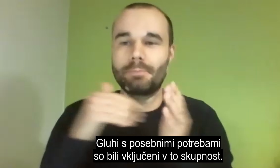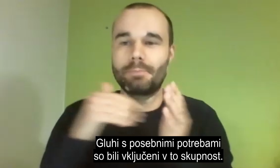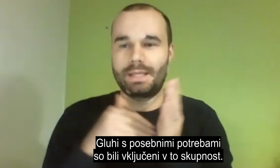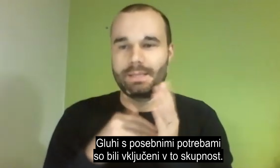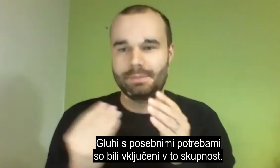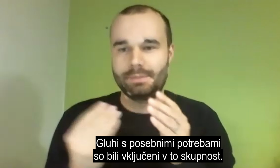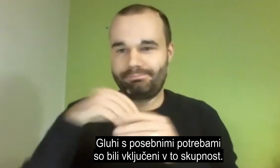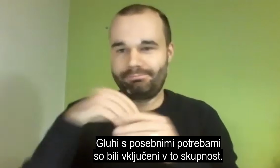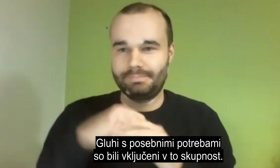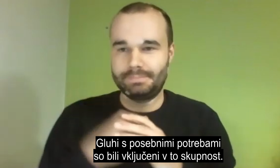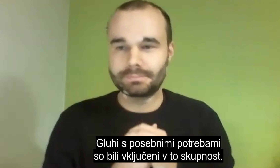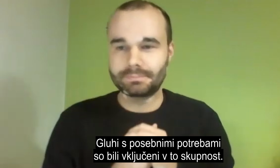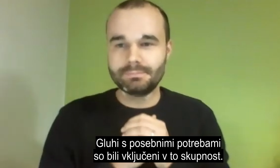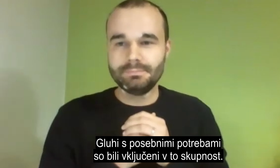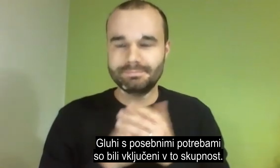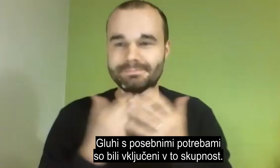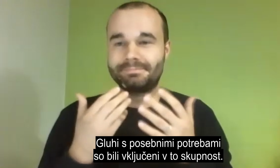Z gluhi s posebnimi potrebami